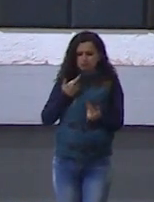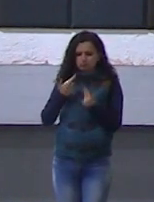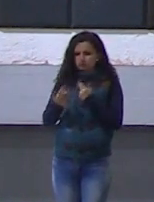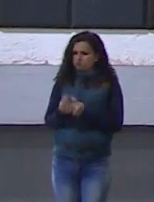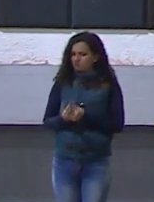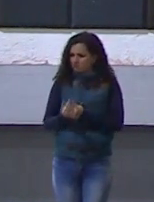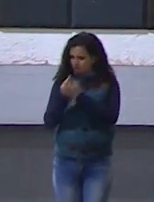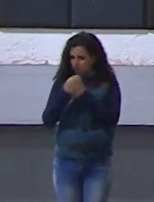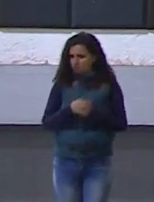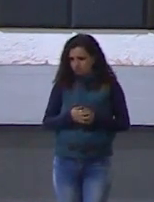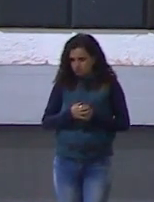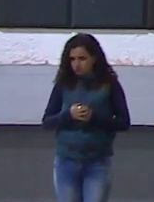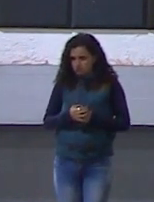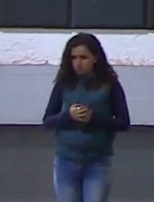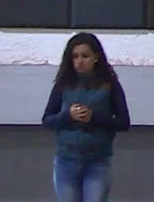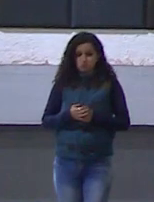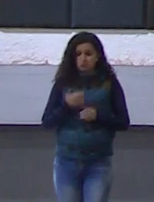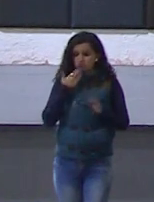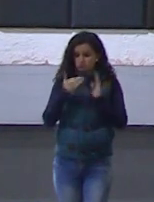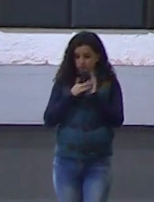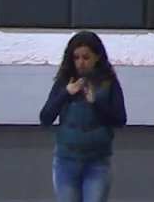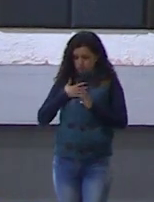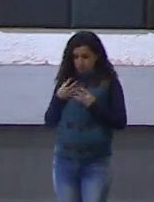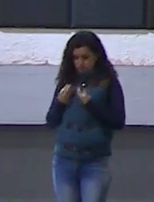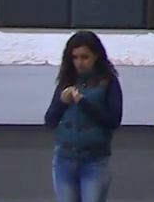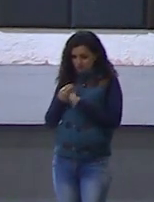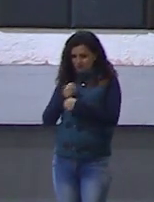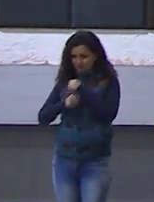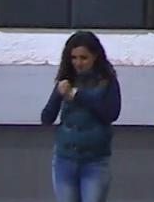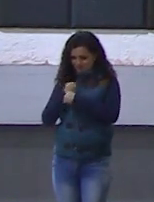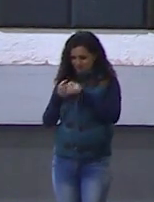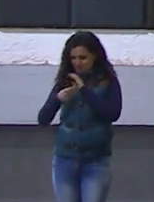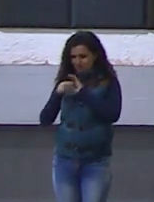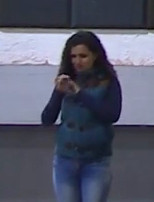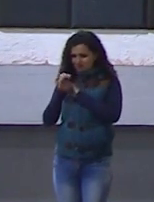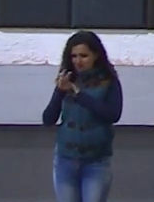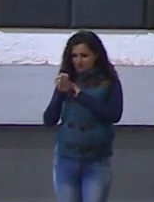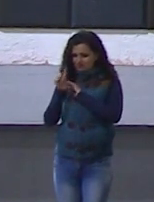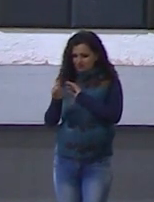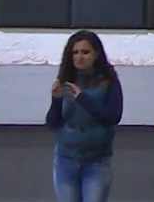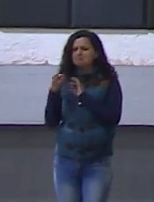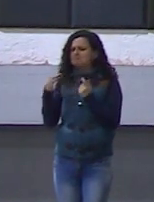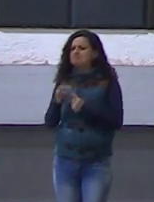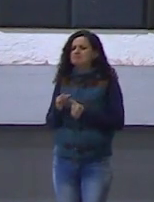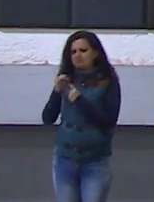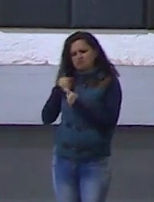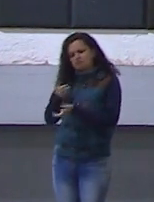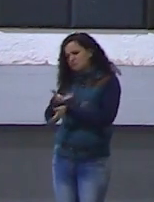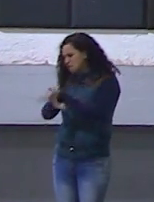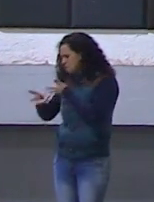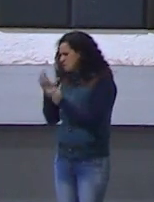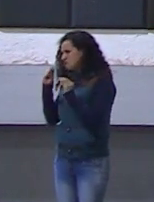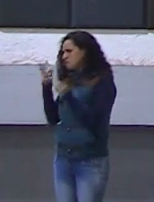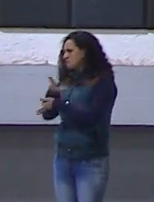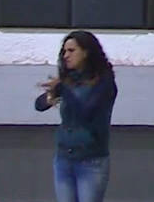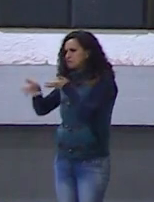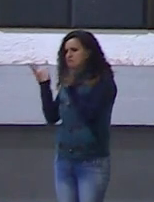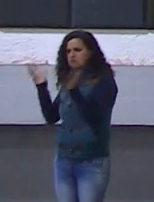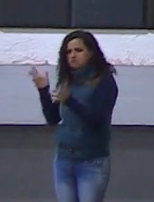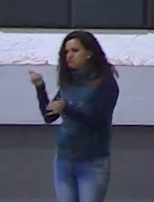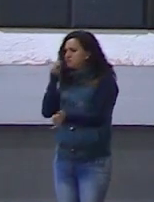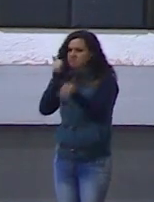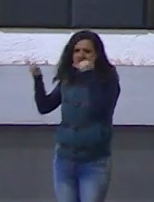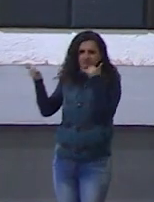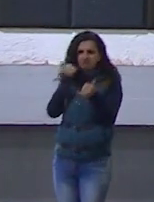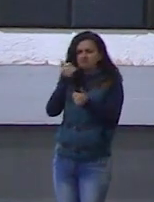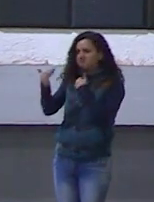especial digamos mi grupo del 86 es un grupo muy especial con el cual conversamos hablamos llamadas